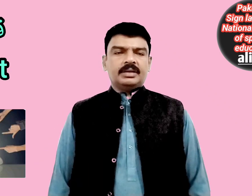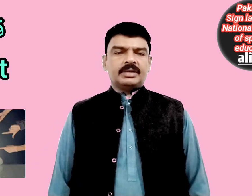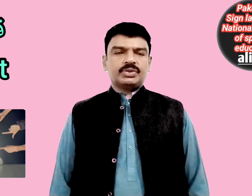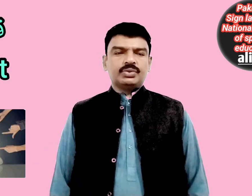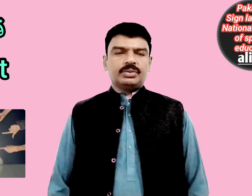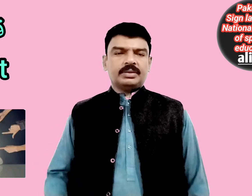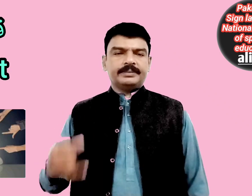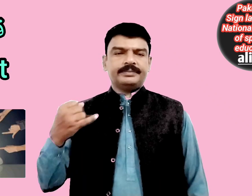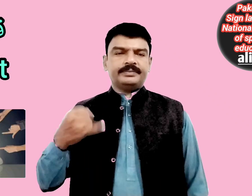قصور